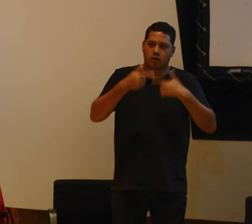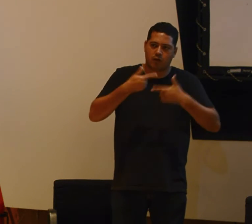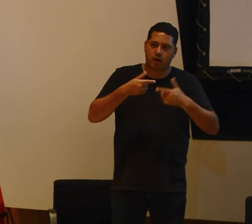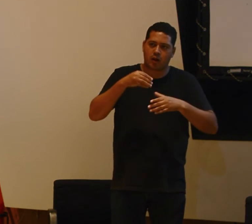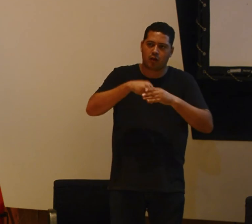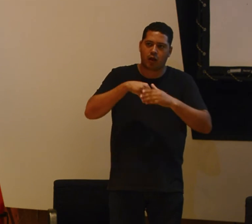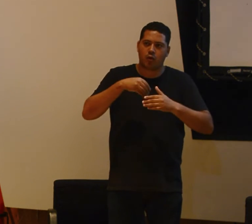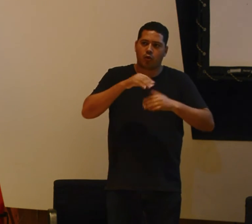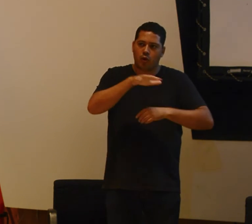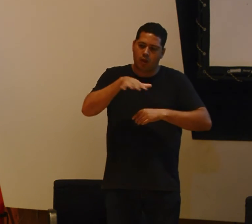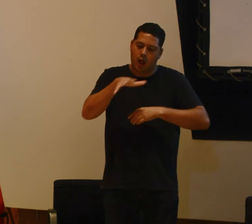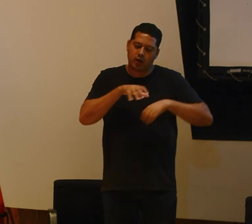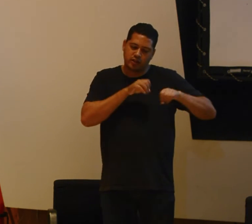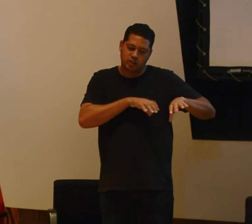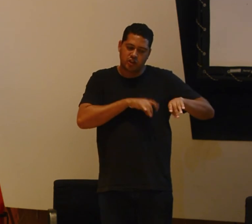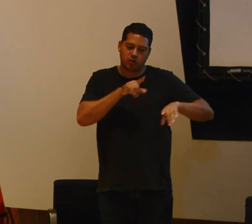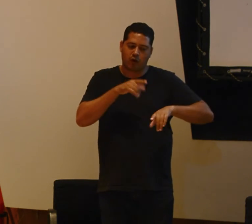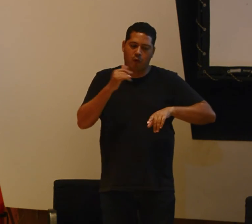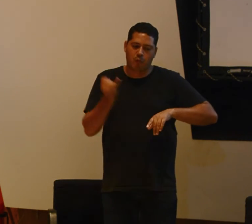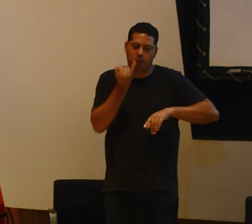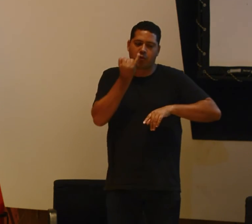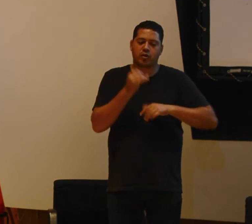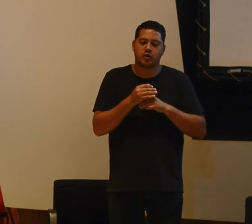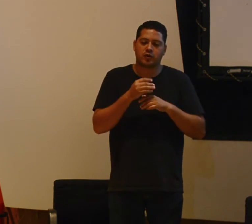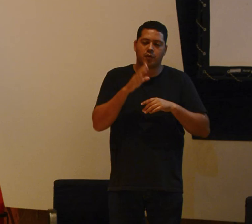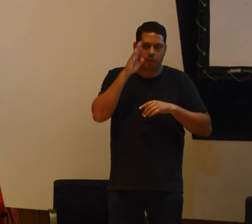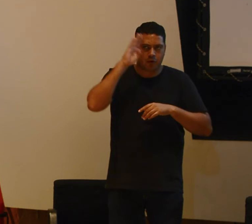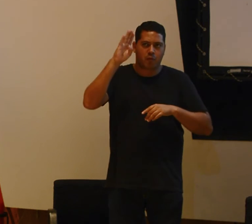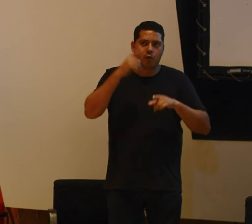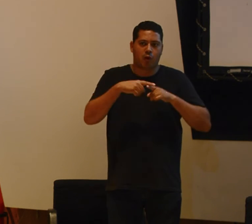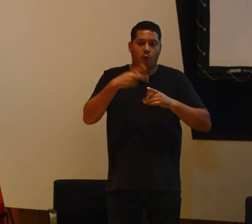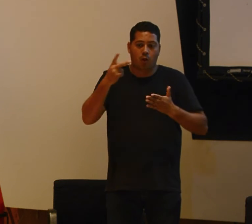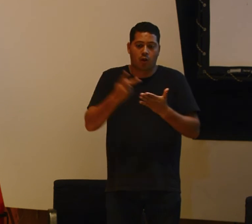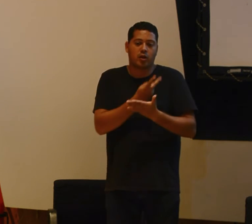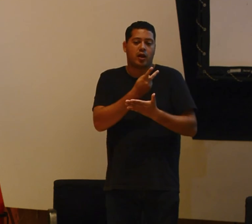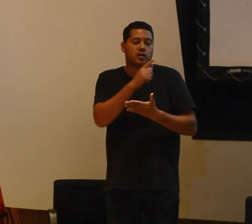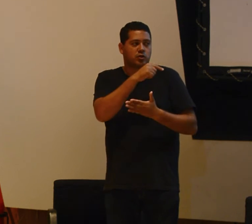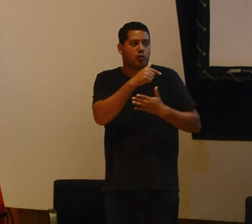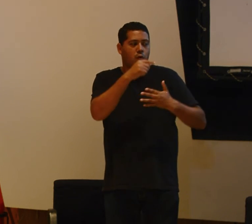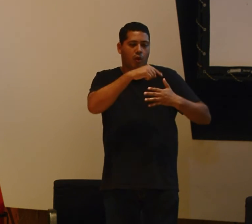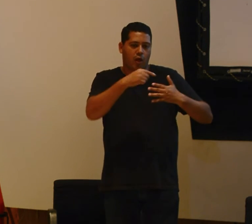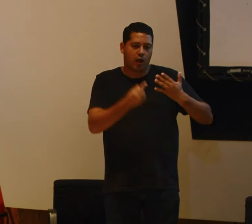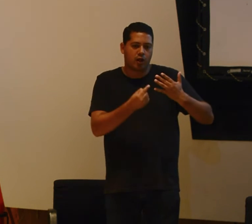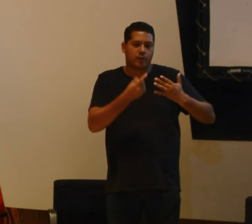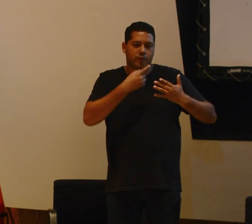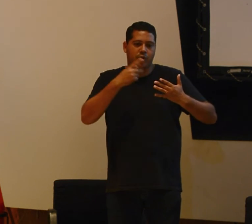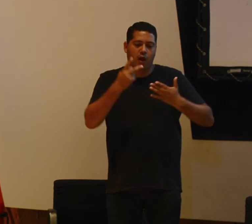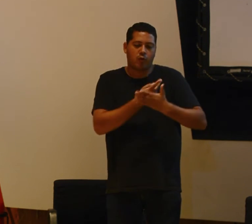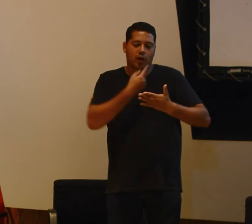de ensino, isso é o primordial, que quando isso acontece, são esses fatores que fazem com que a gente tenha um ganho